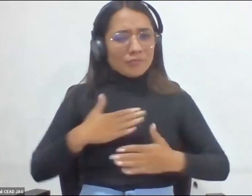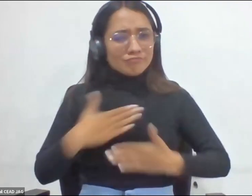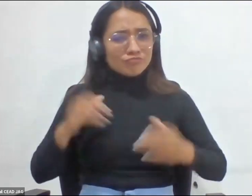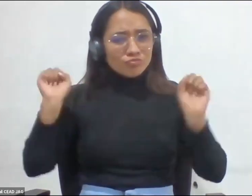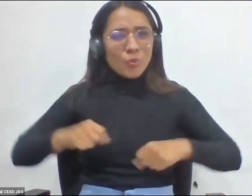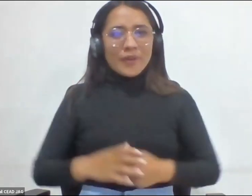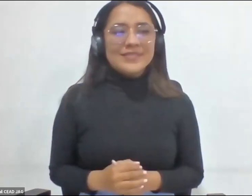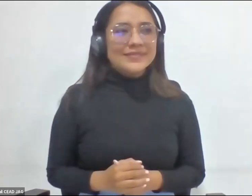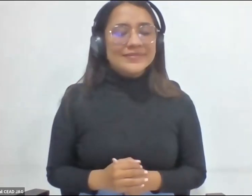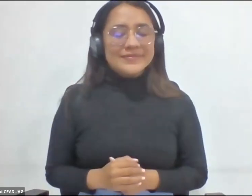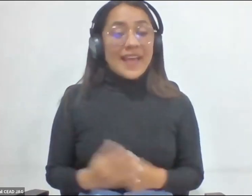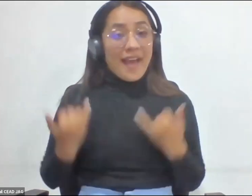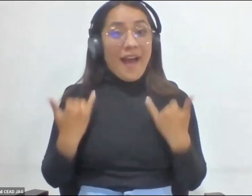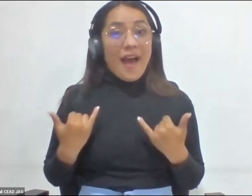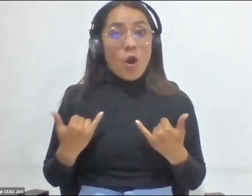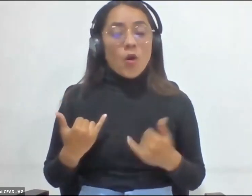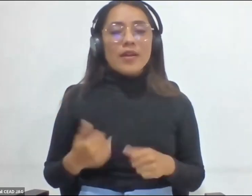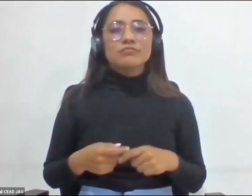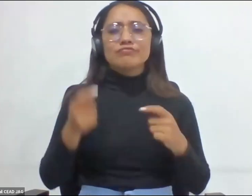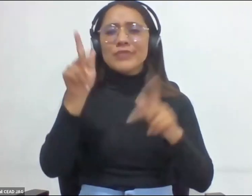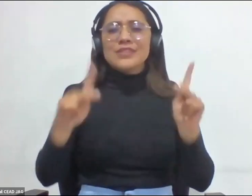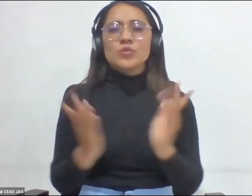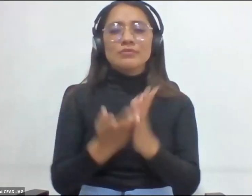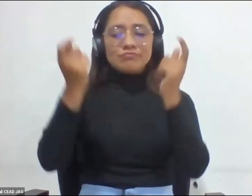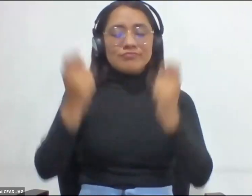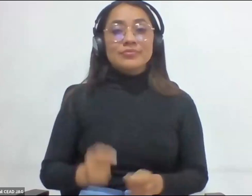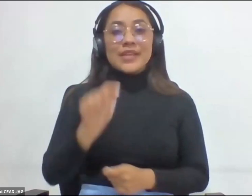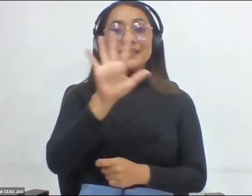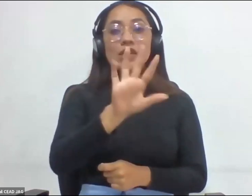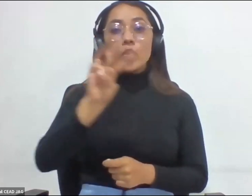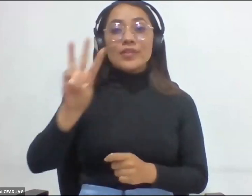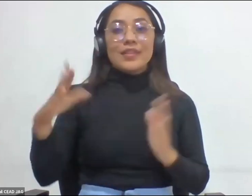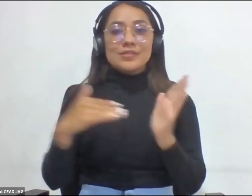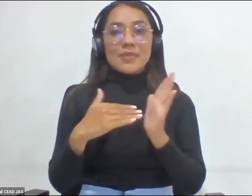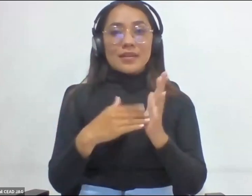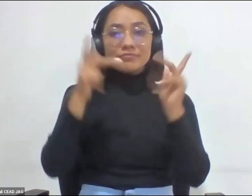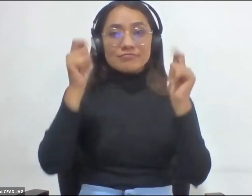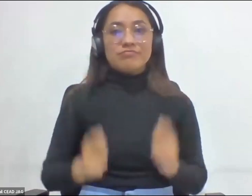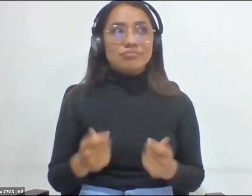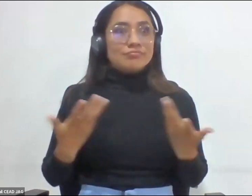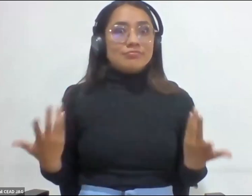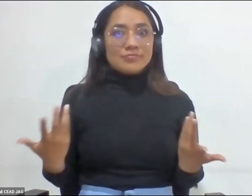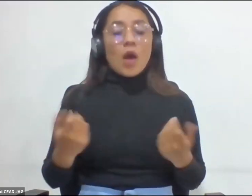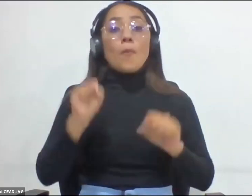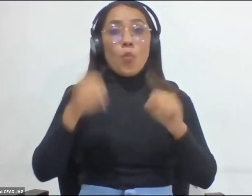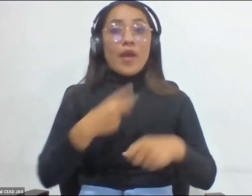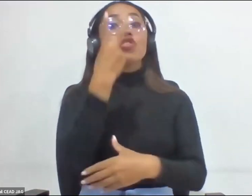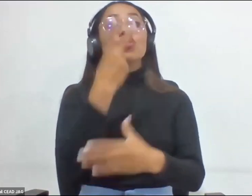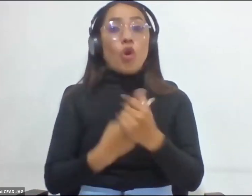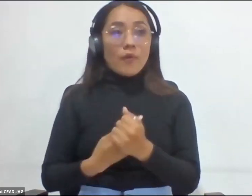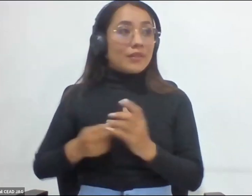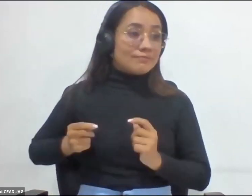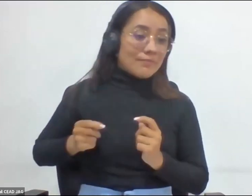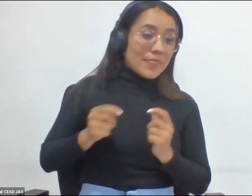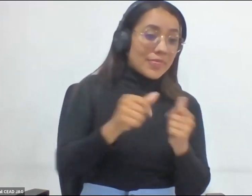hoy en día tenemos más de 53.000 estudiantes de la unad que reciben el doble beneficio el beneficio